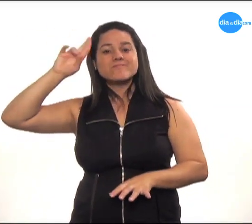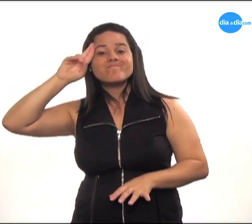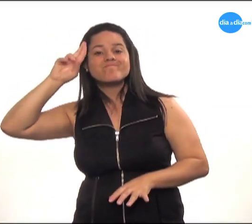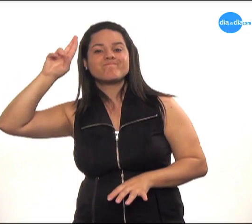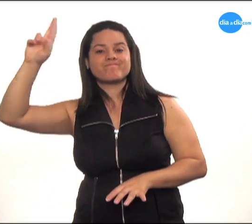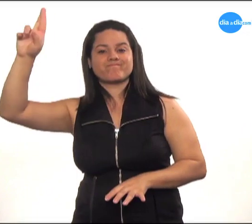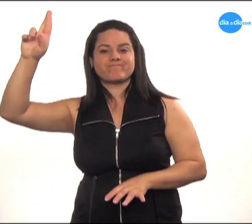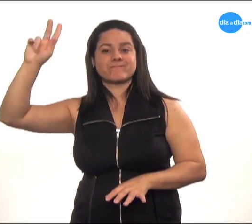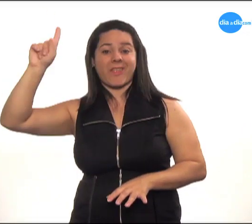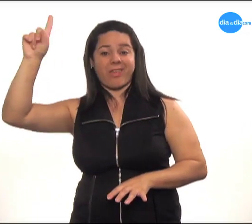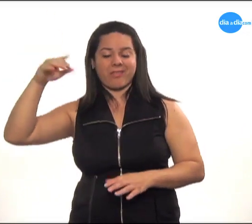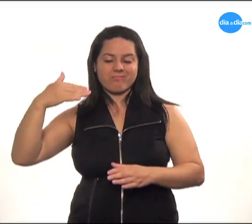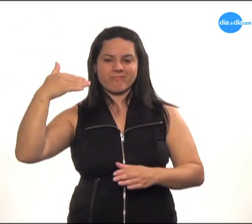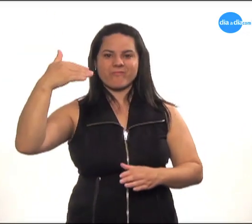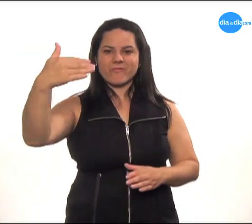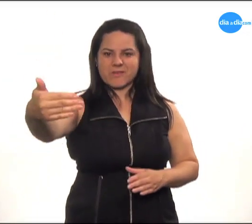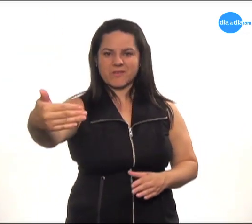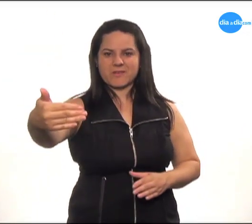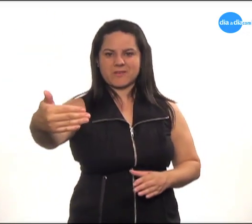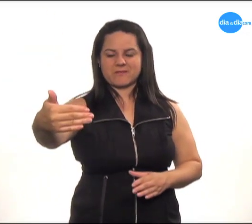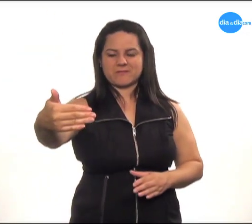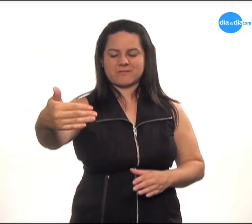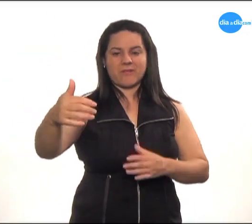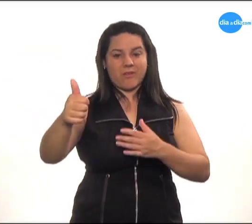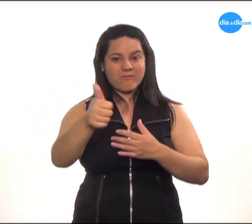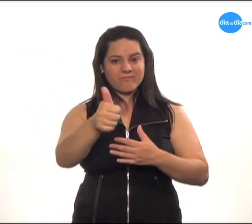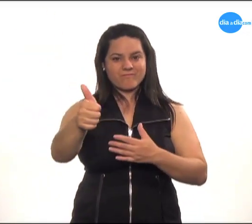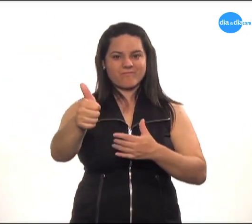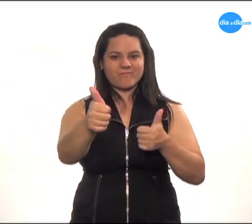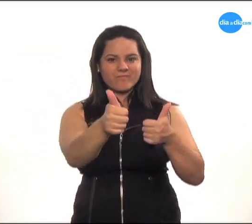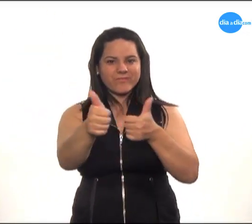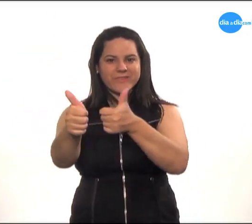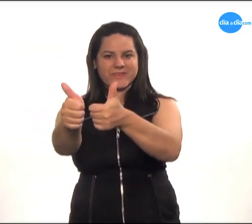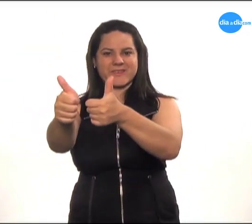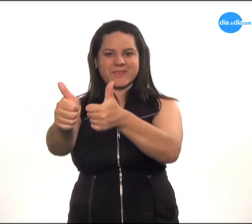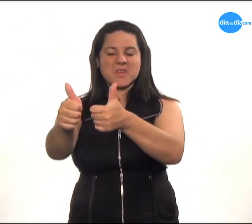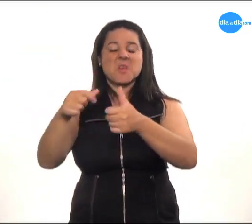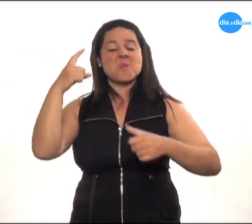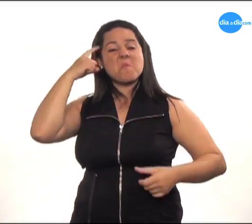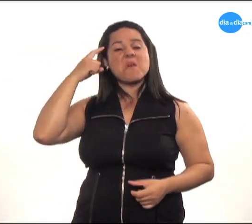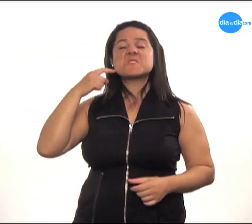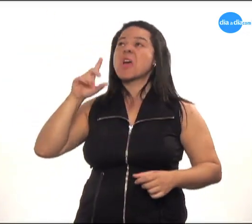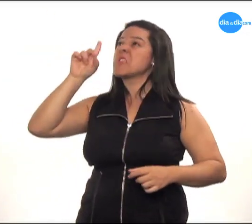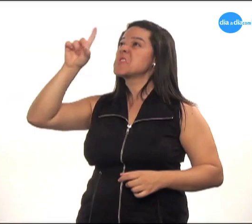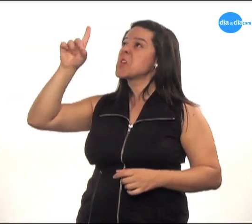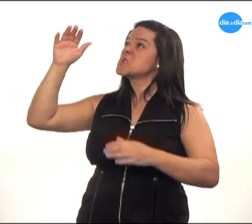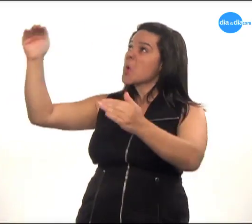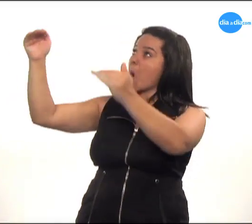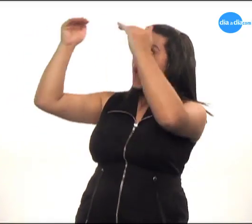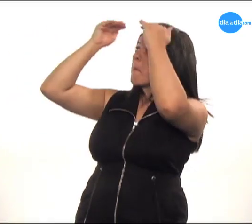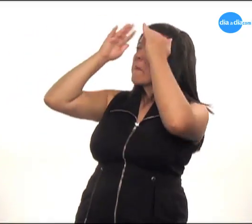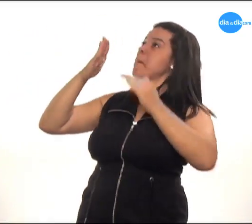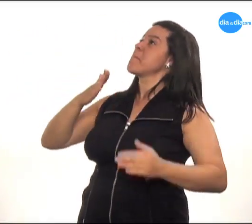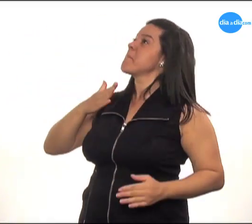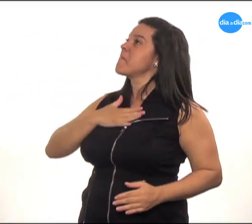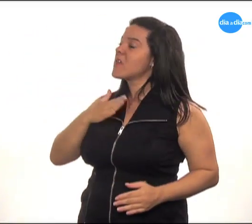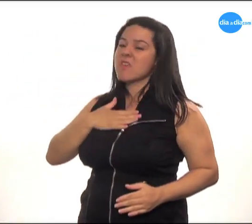vida. Quando a gente imagina que Deus tem que nos obedecer e nos atender. E não